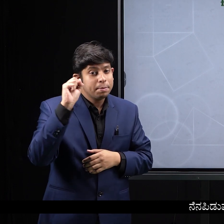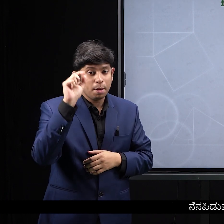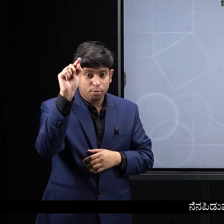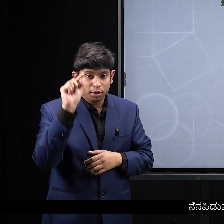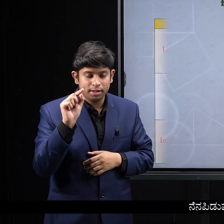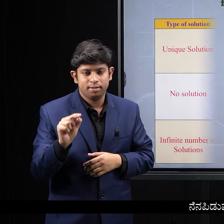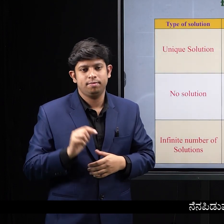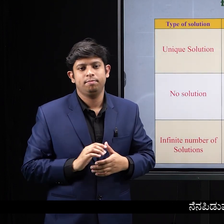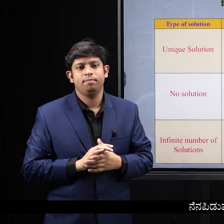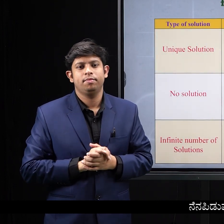ಅಂಶಗಳು: